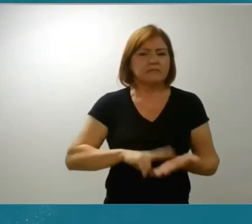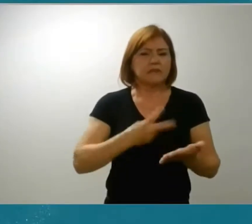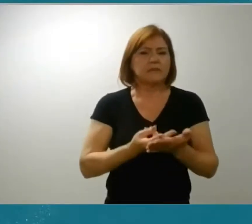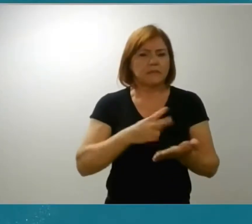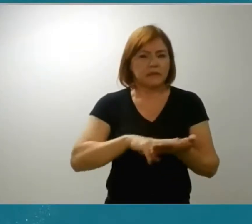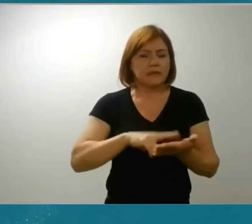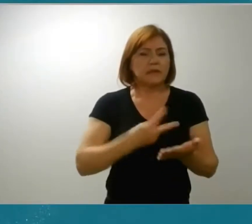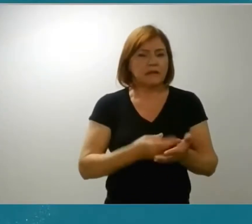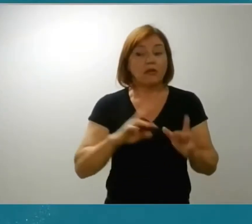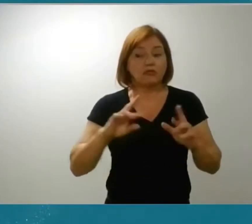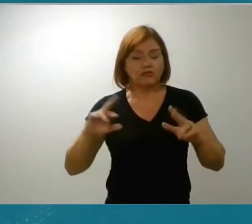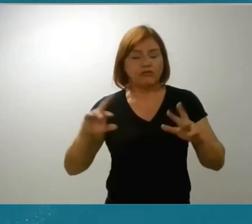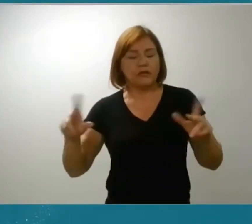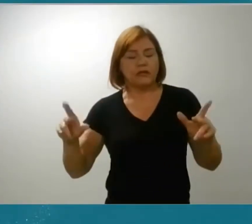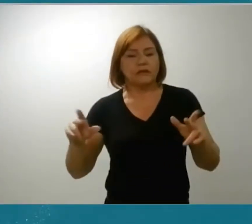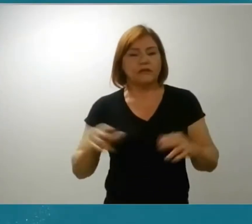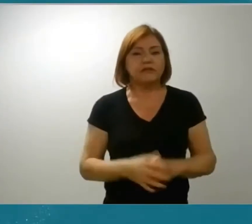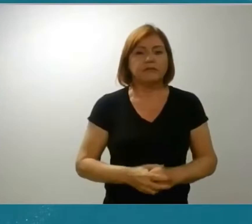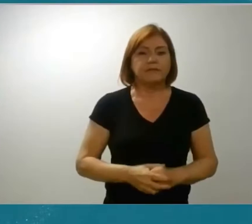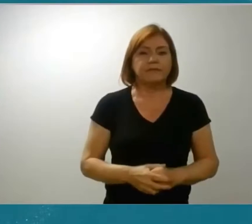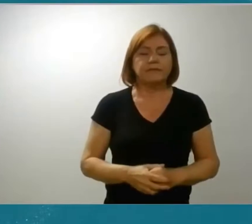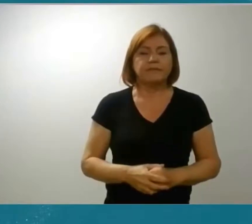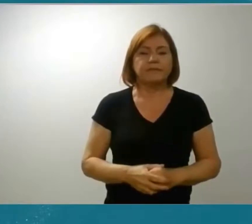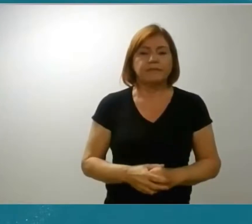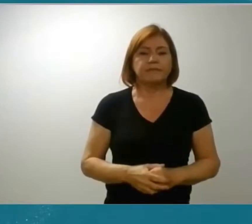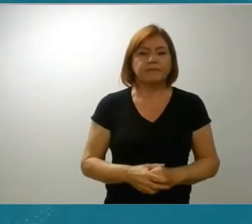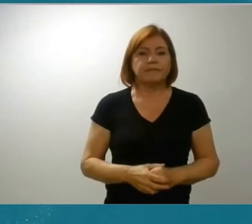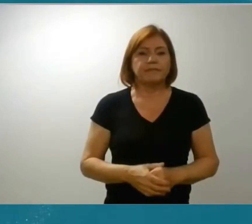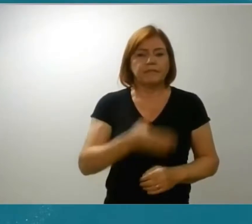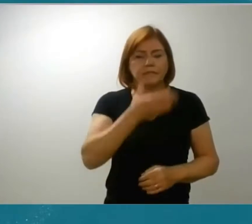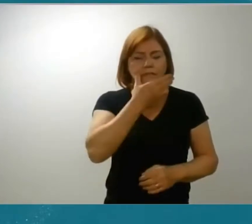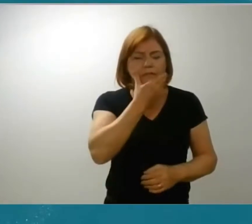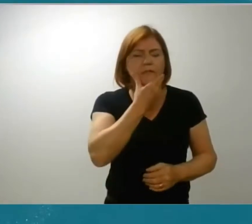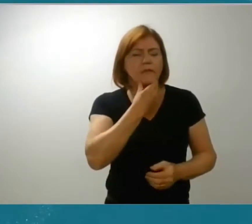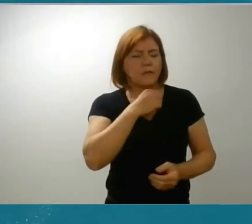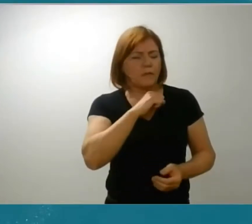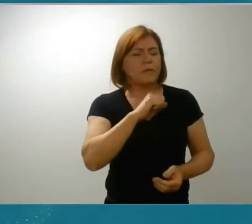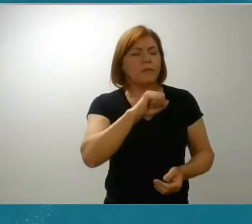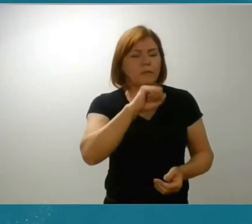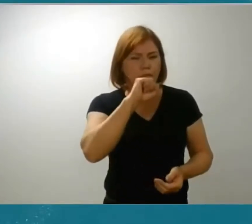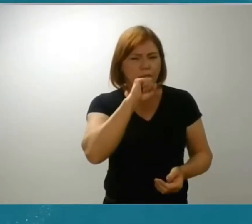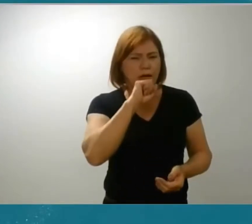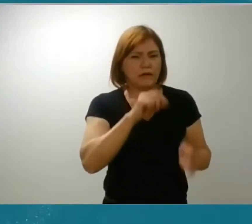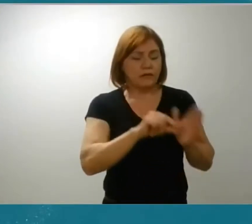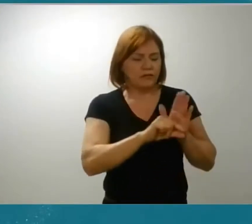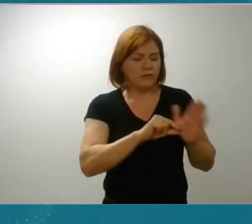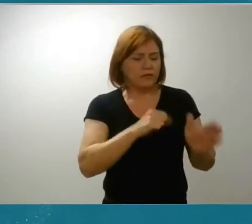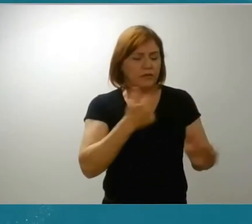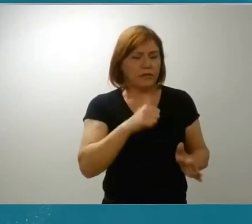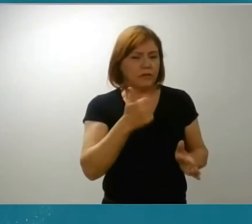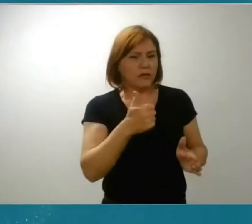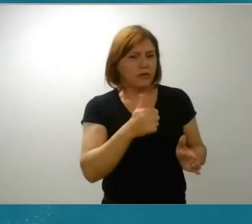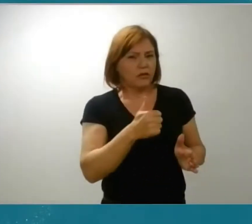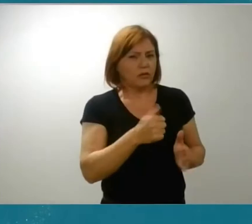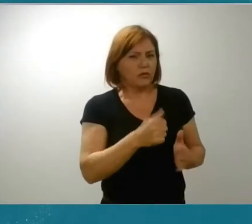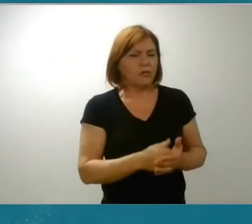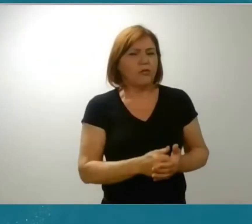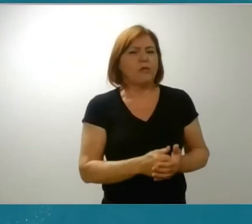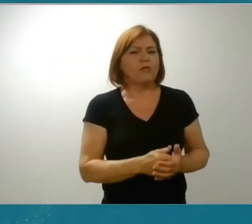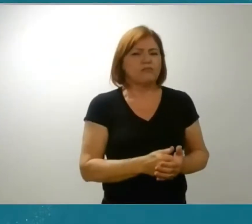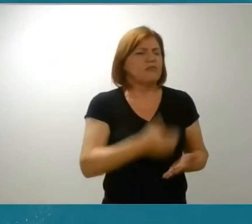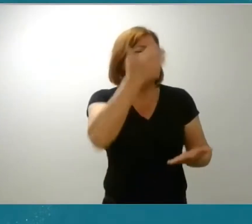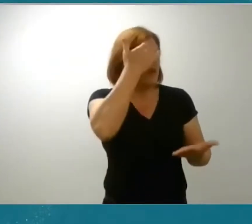Aqui, ó. O seu marido tem plena confiança nela, versículo 11. E a miséria jamais chegará à sua casa. Quando você